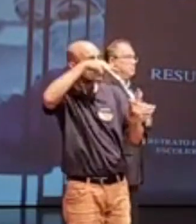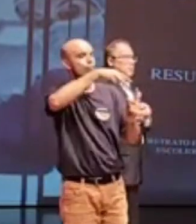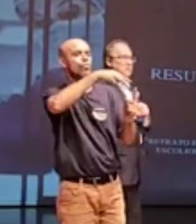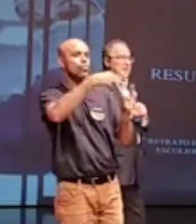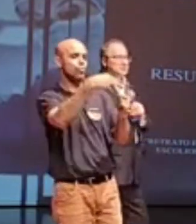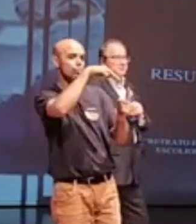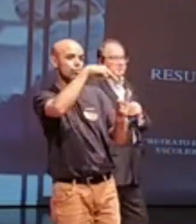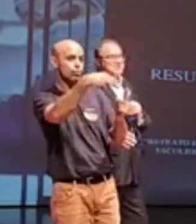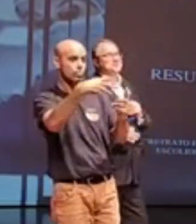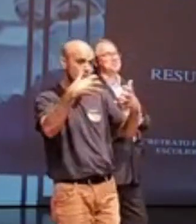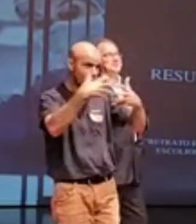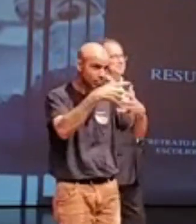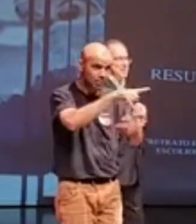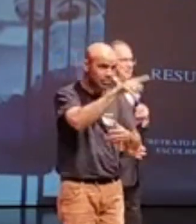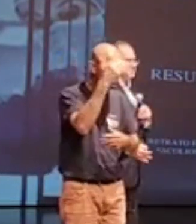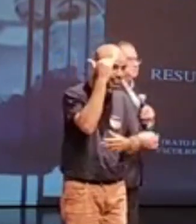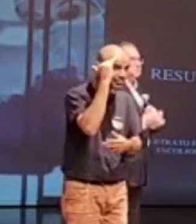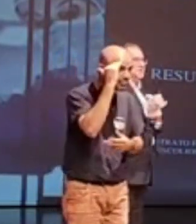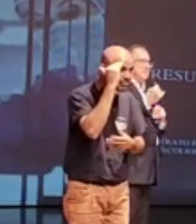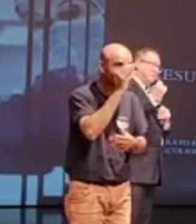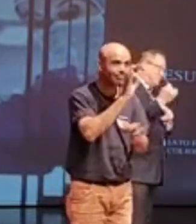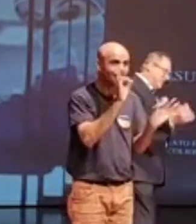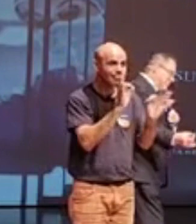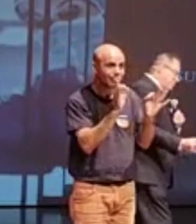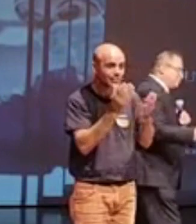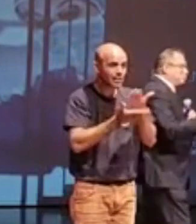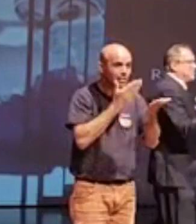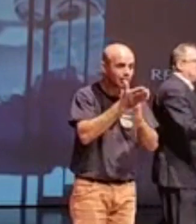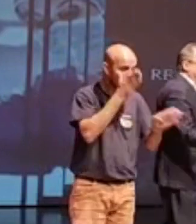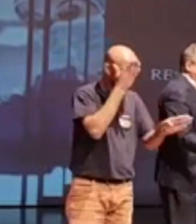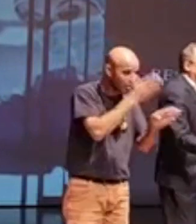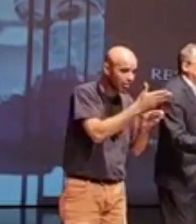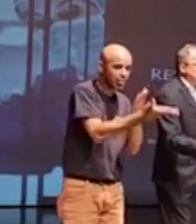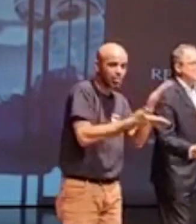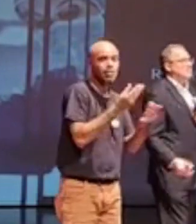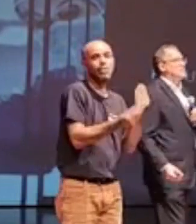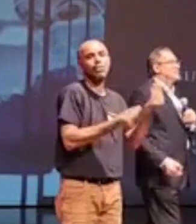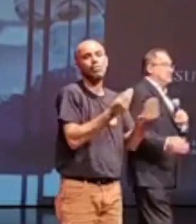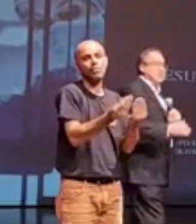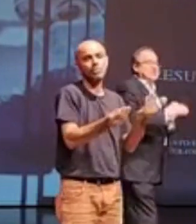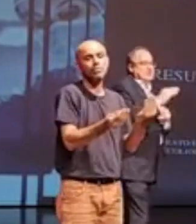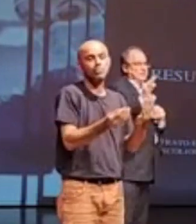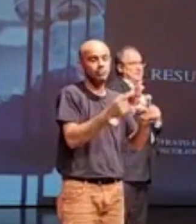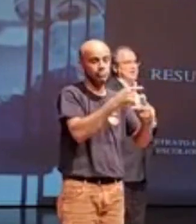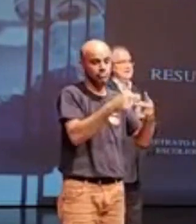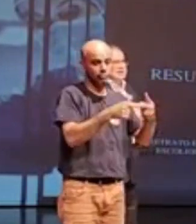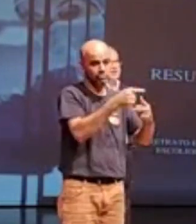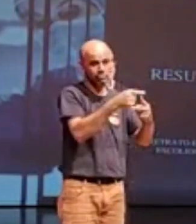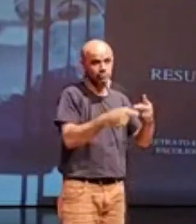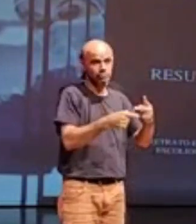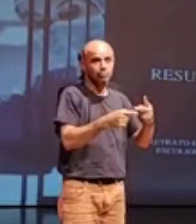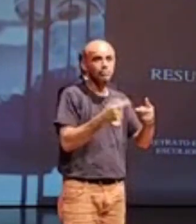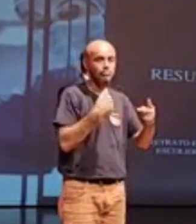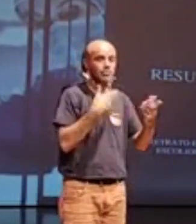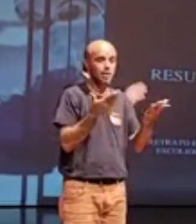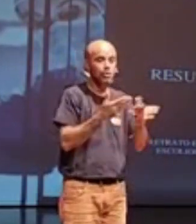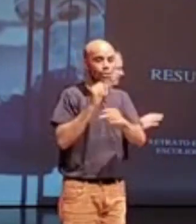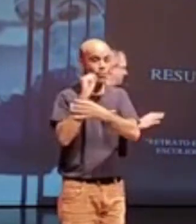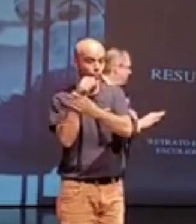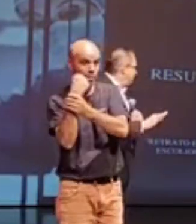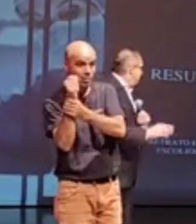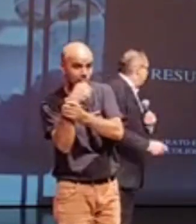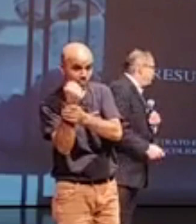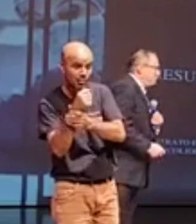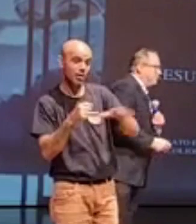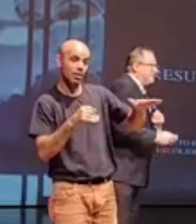sei se foi muito complexo para vocês, do tratamento, eu falei do diagnóstico e do tratamento, tá? Não entrei na seara da fisioterapia, porque é da